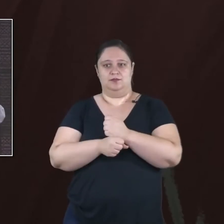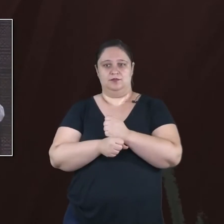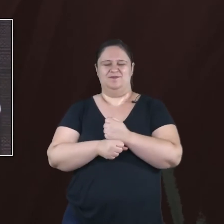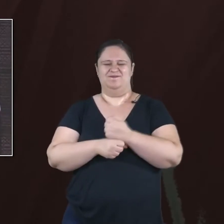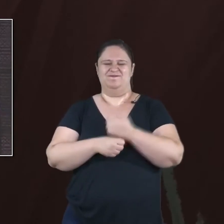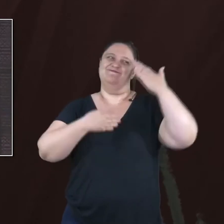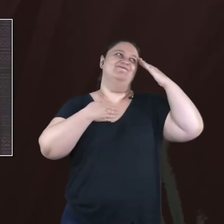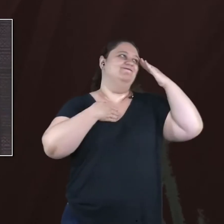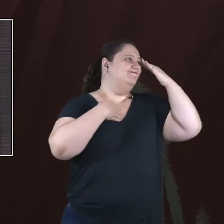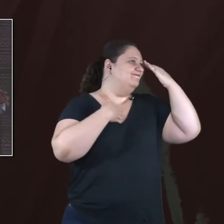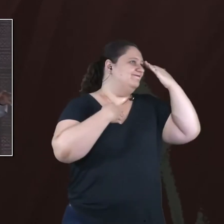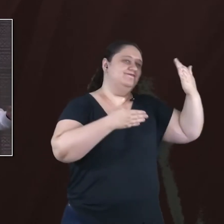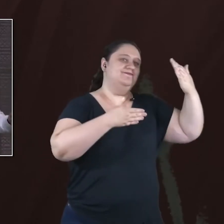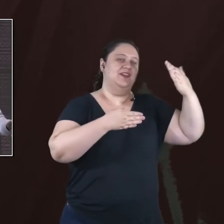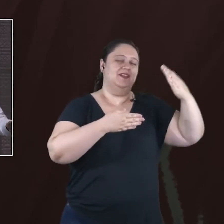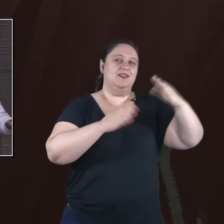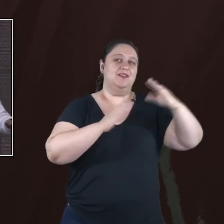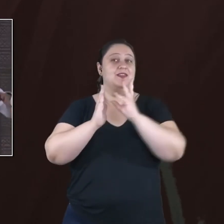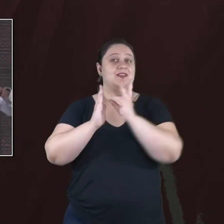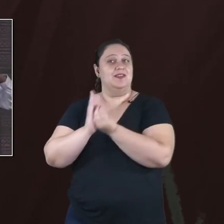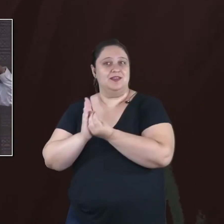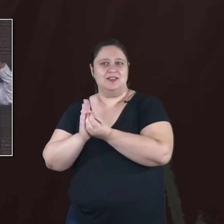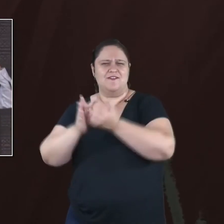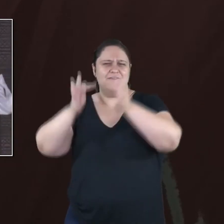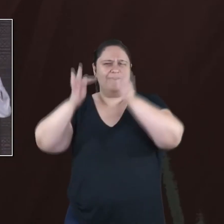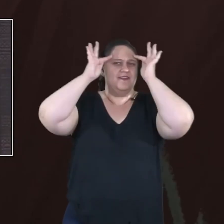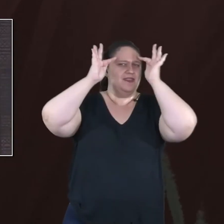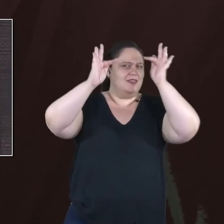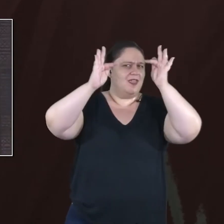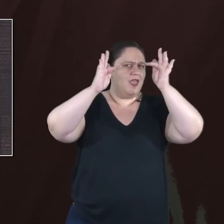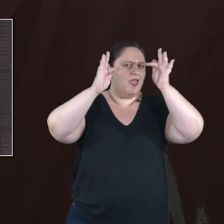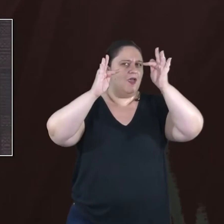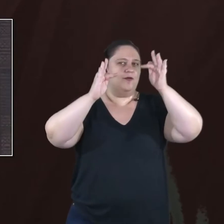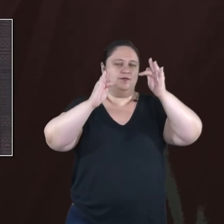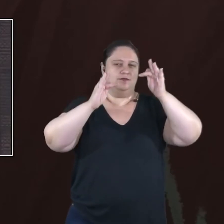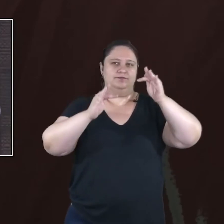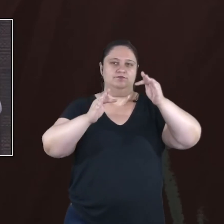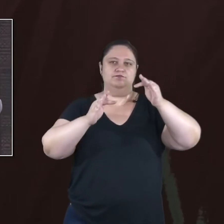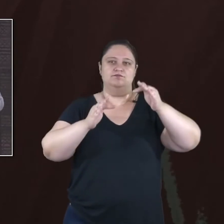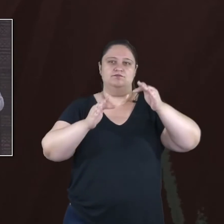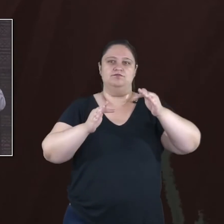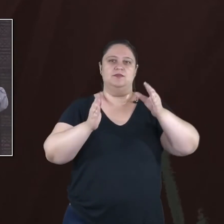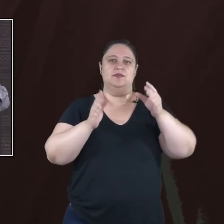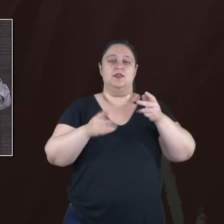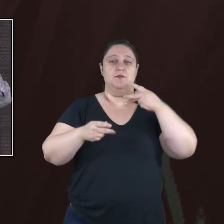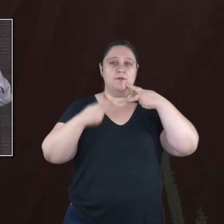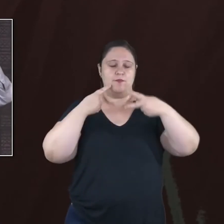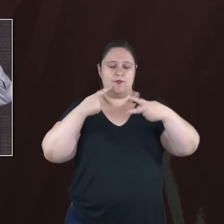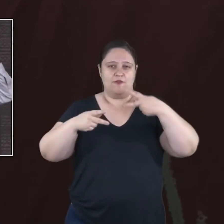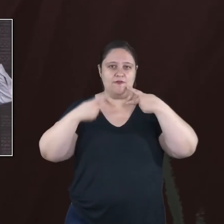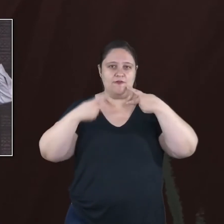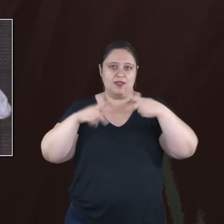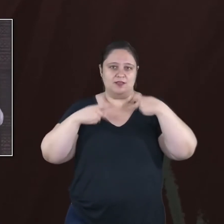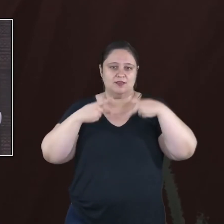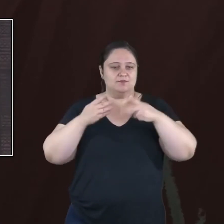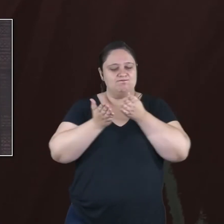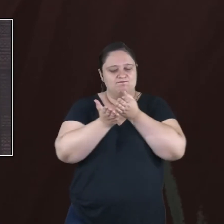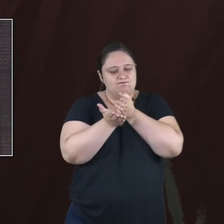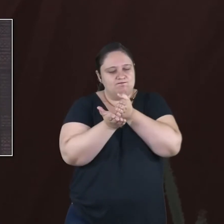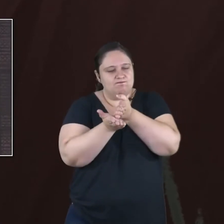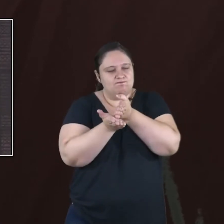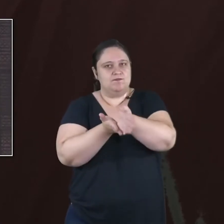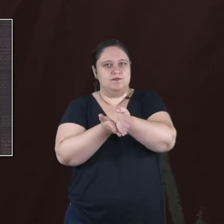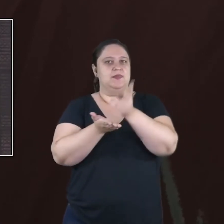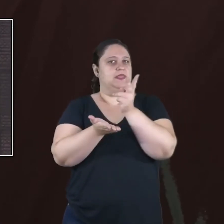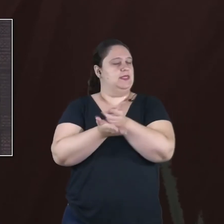igrejas têm sido fiéis em seguir a palavra profética. E a palavra profética de fato tem feito a obra de